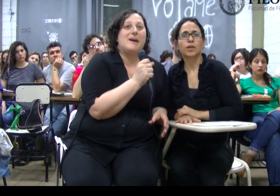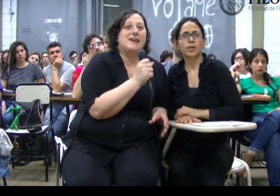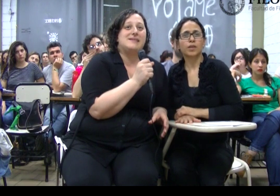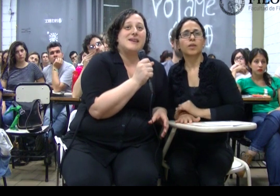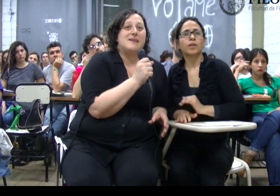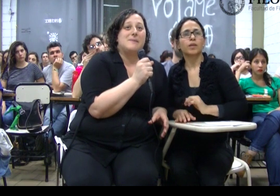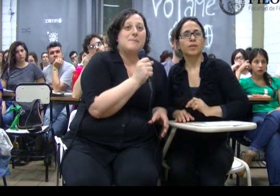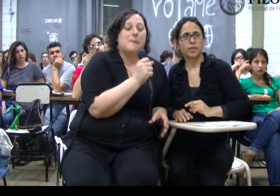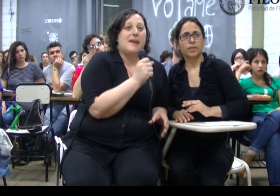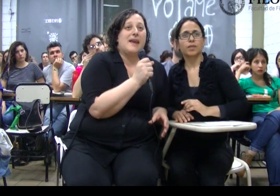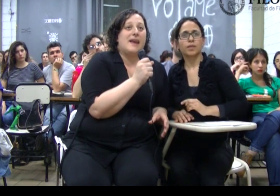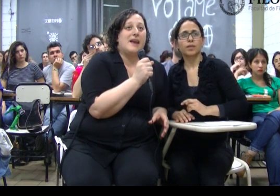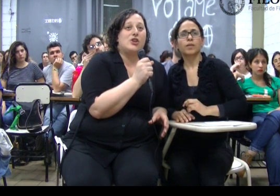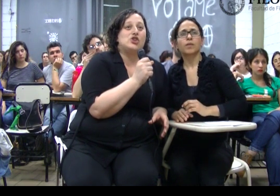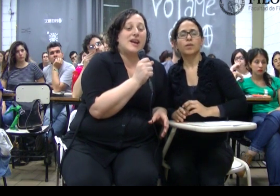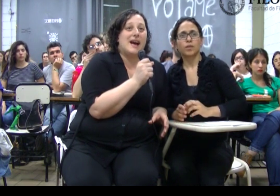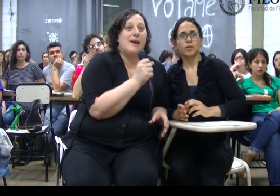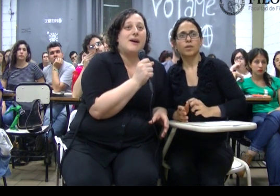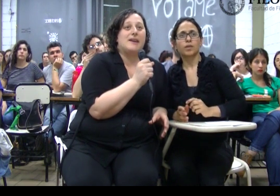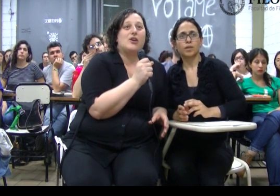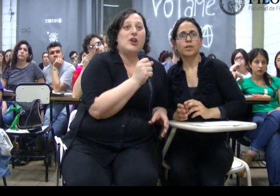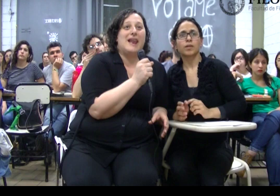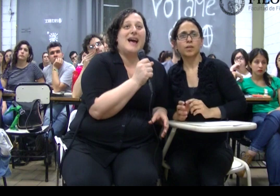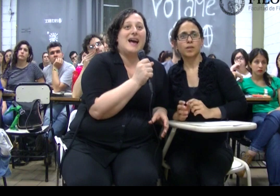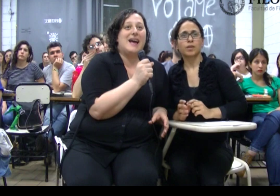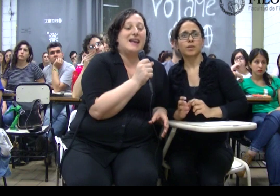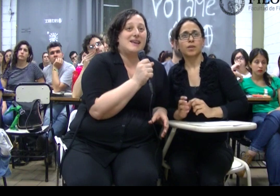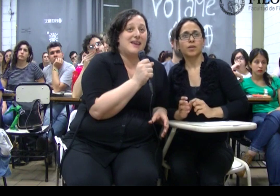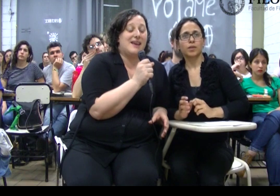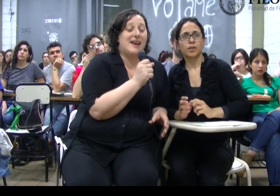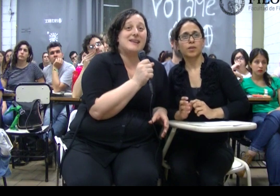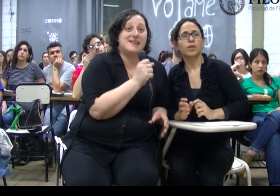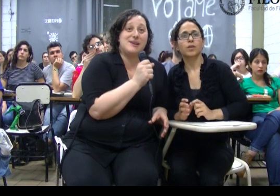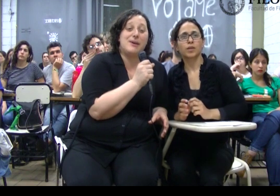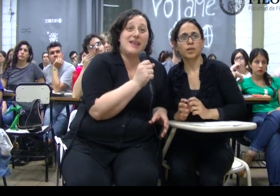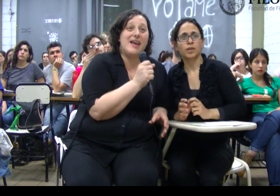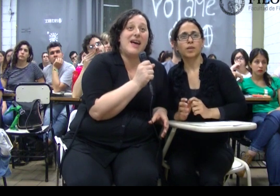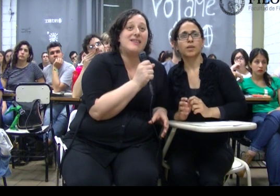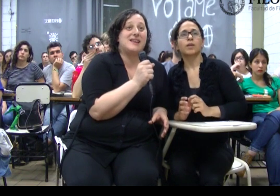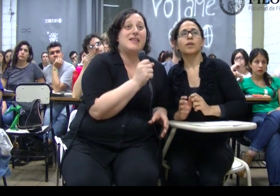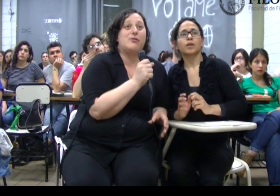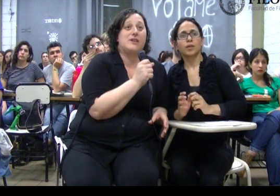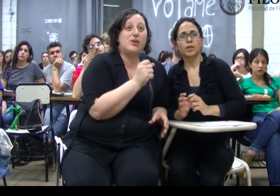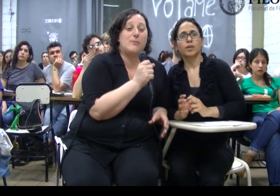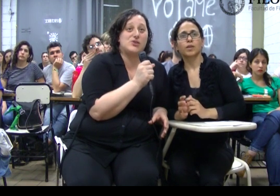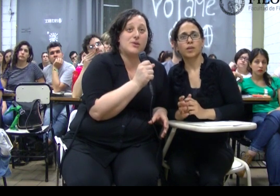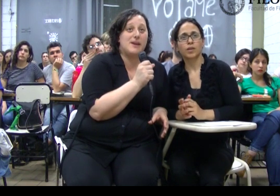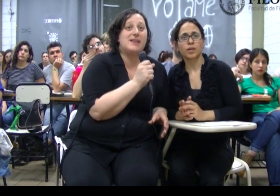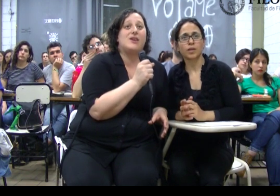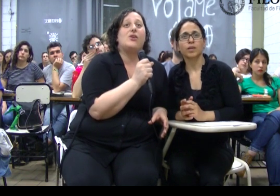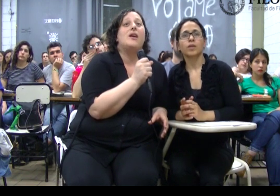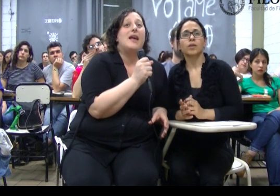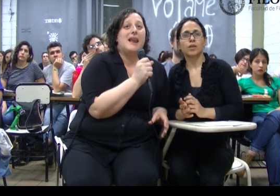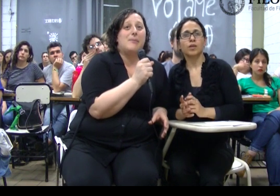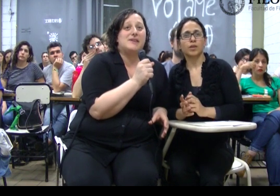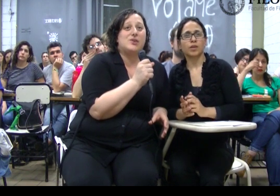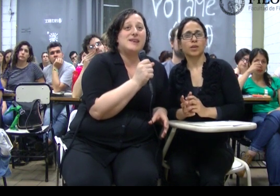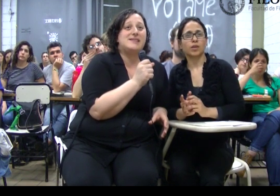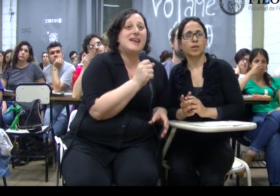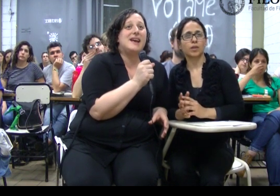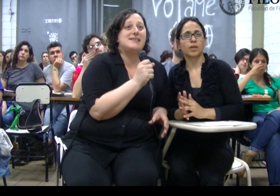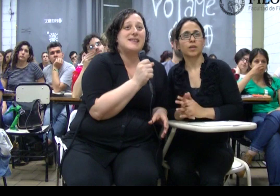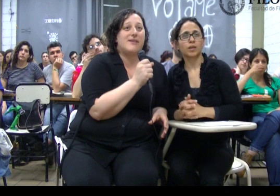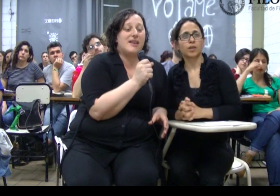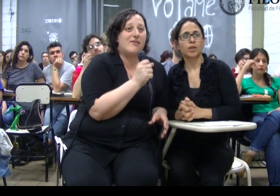estos temas no llegaban con la accesibilidad, se han difundido mayormente, ¿no? Las